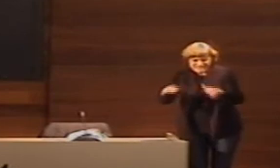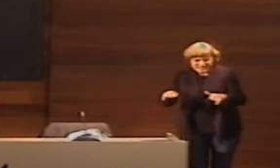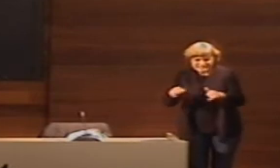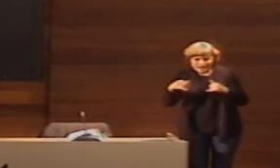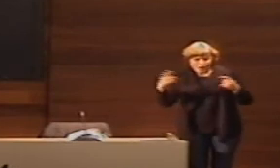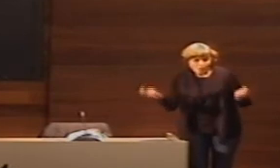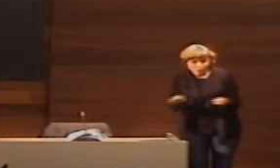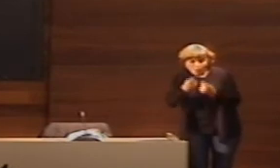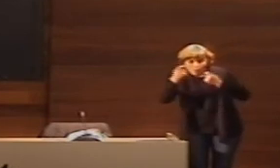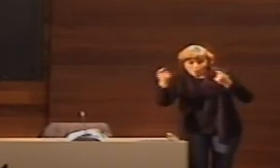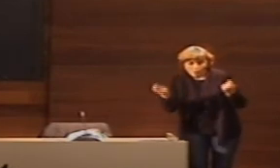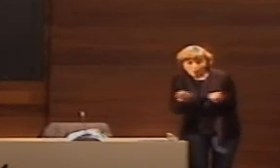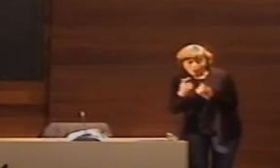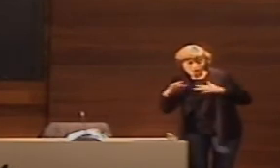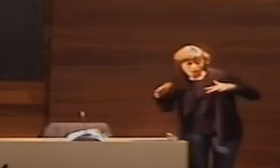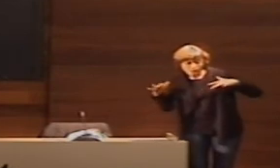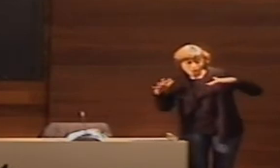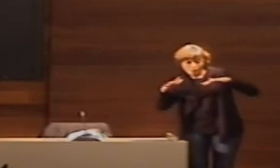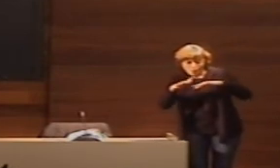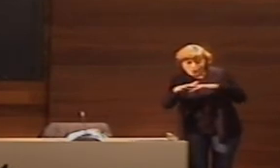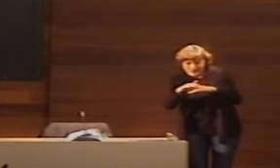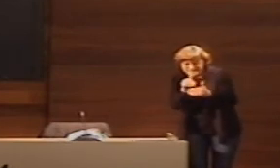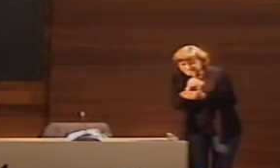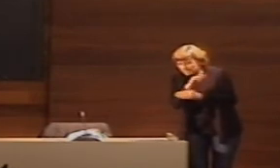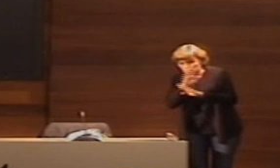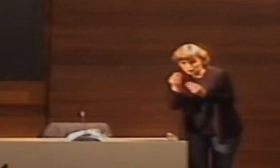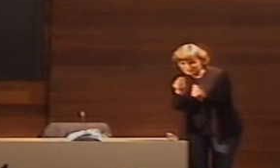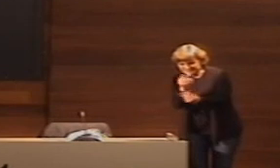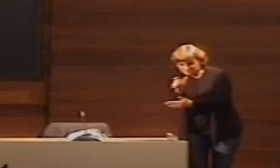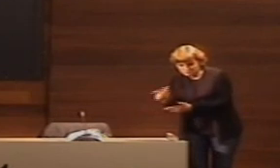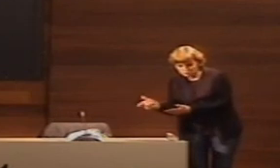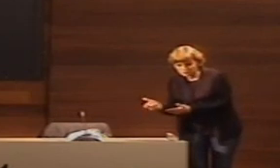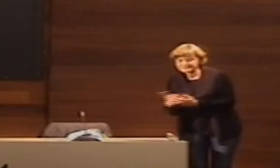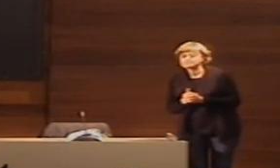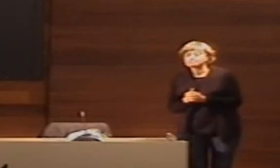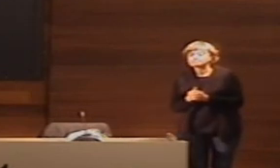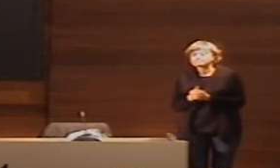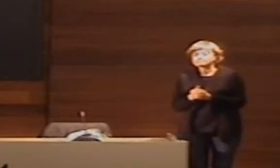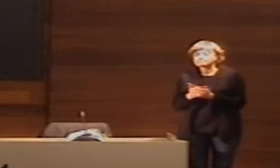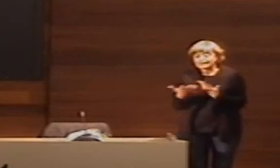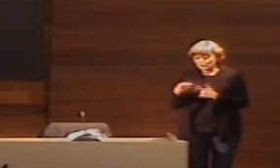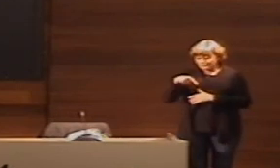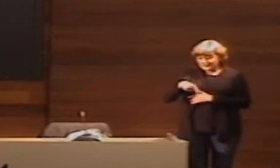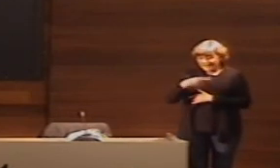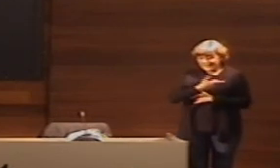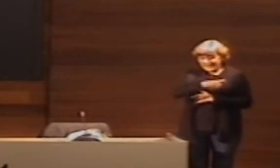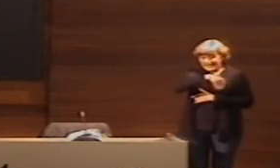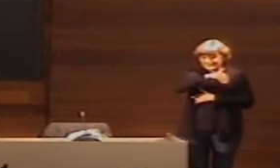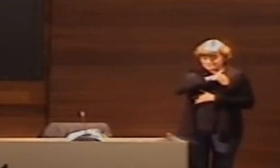Claro, aquí lo que se ha probado o lo que hay bastantes experiencias en el Estado es en relación al